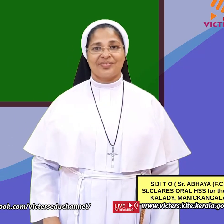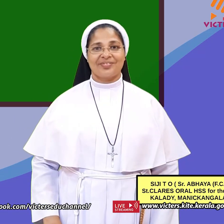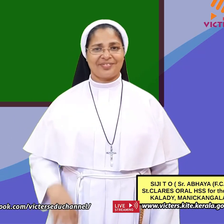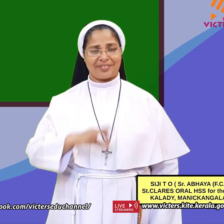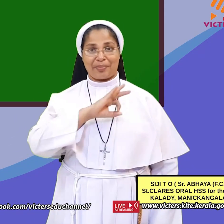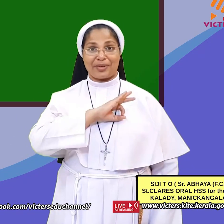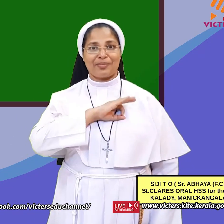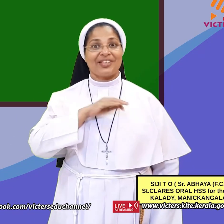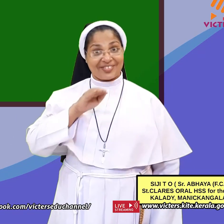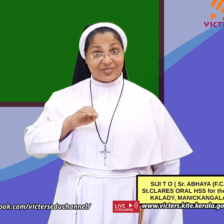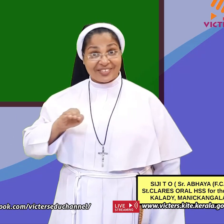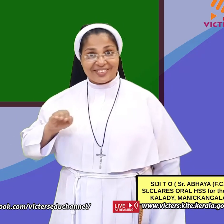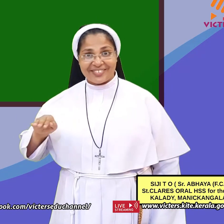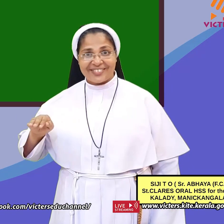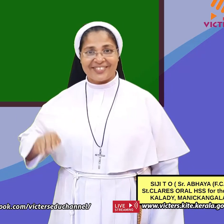പ്രിയപ്പെട്ട കുട്ടികളെ,